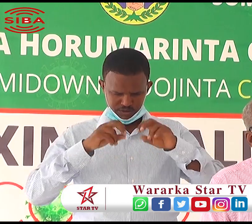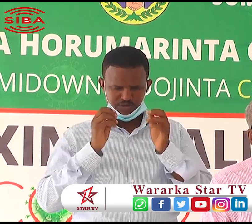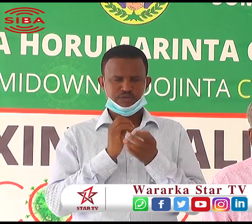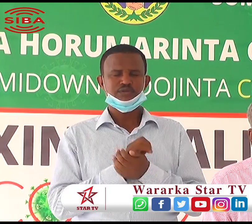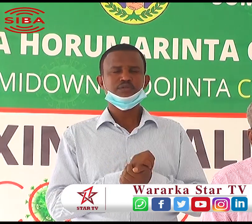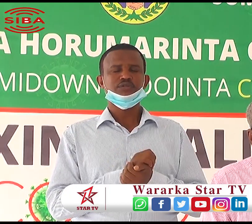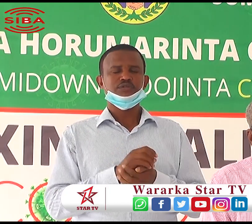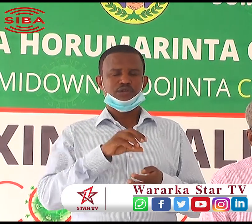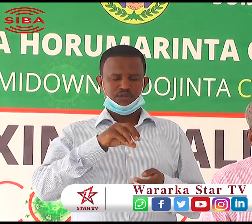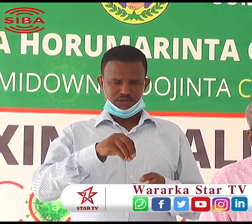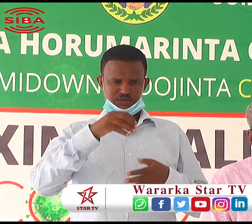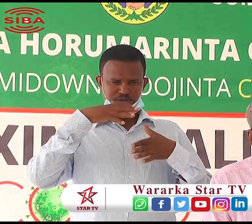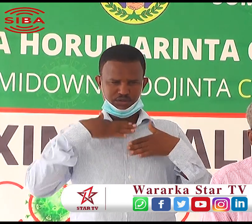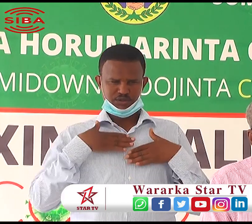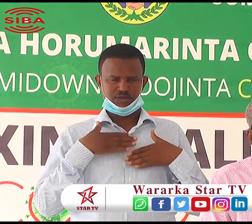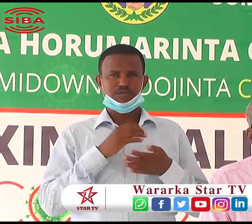7 cudurka laga helay